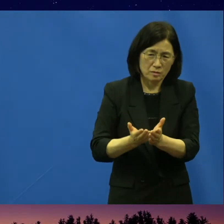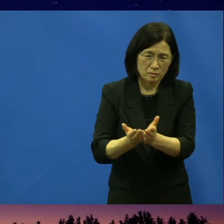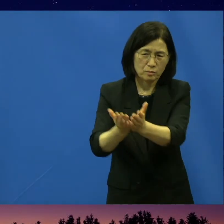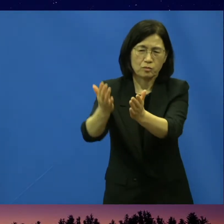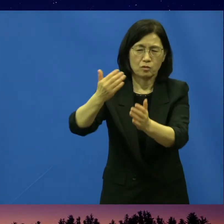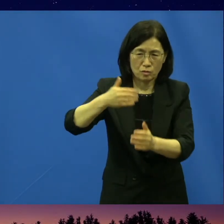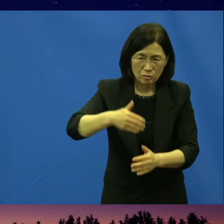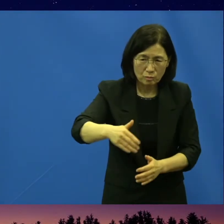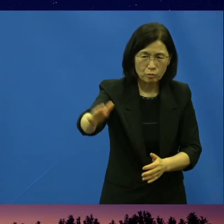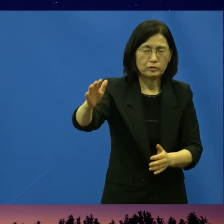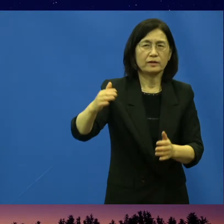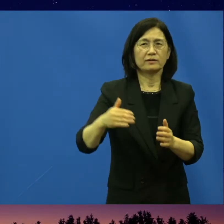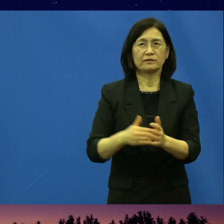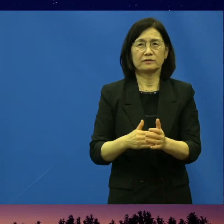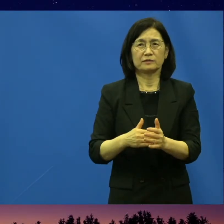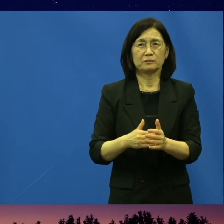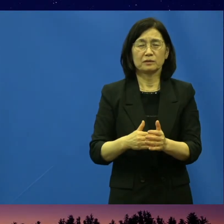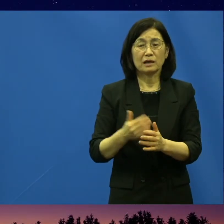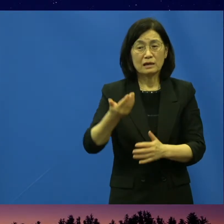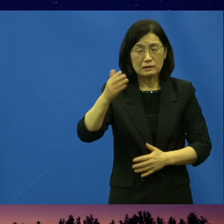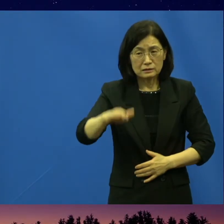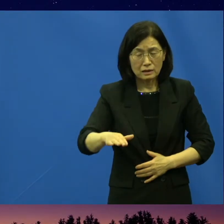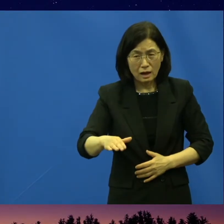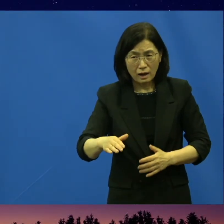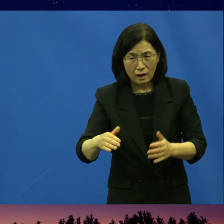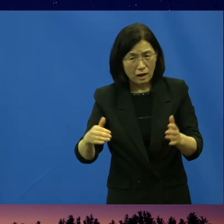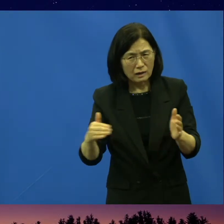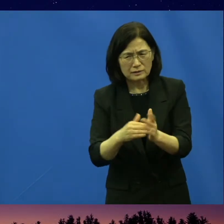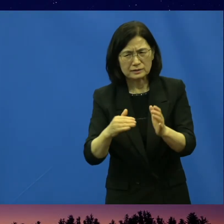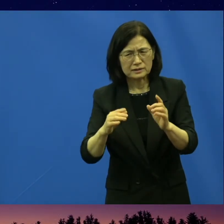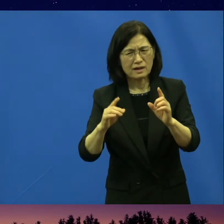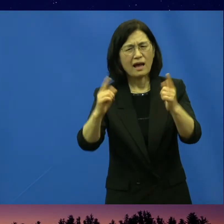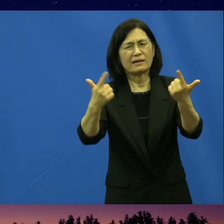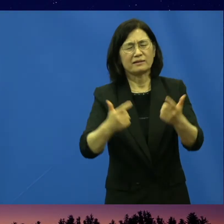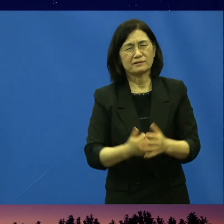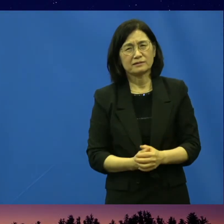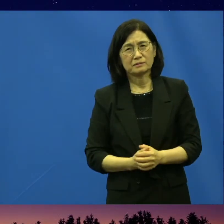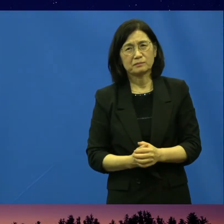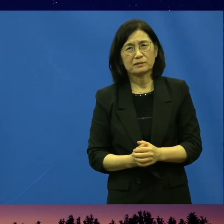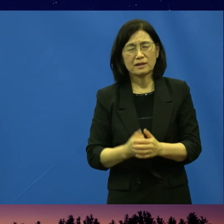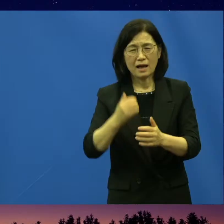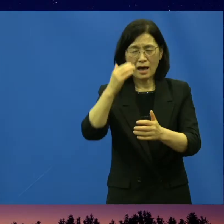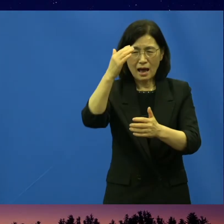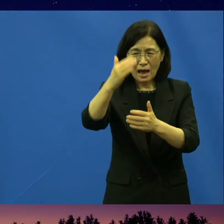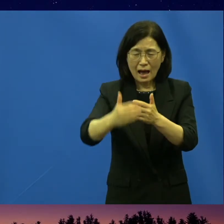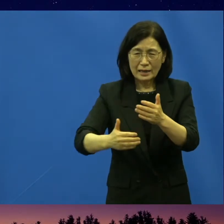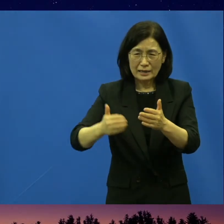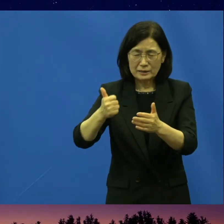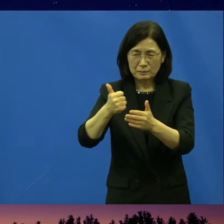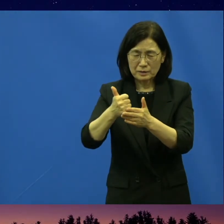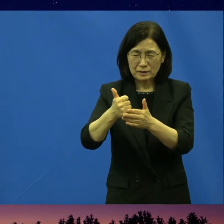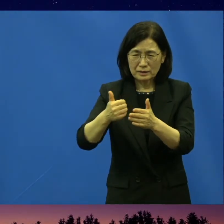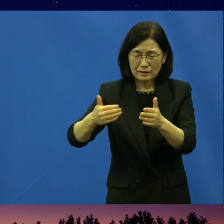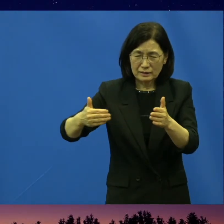근데 여러분, 끝인 줄 알았는데 끝이 아니잖아요. 하나님이 끝내지 않으면